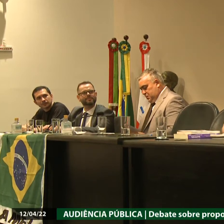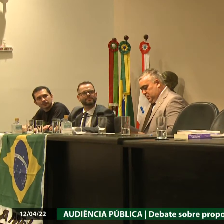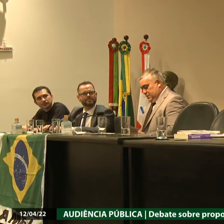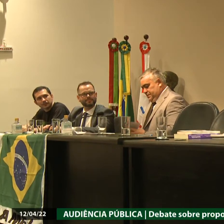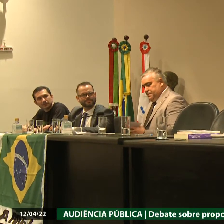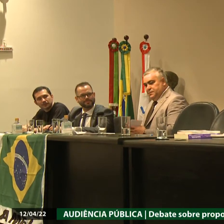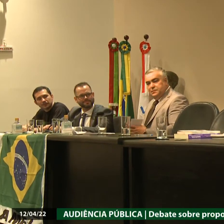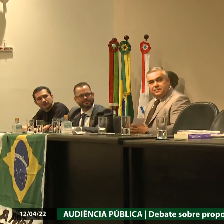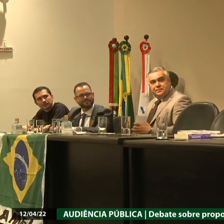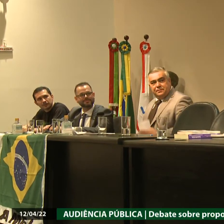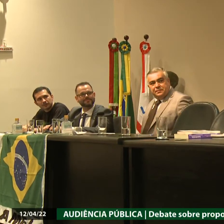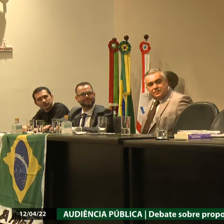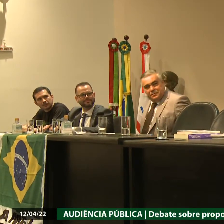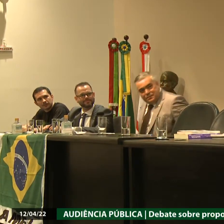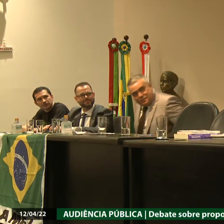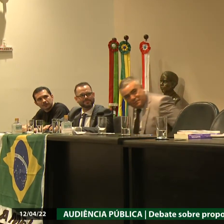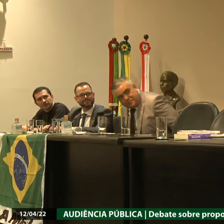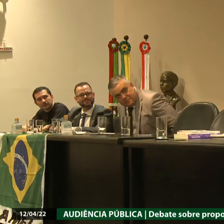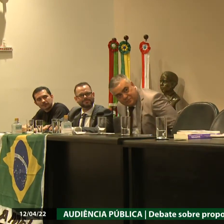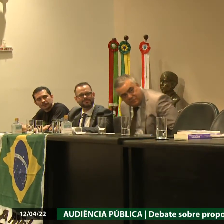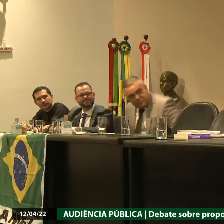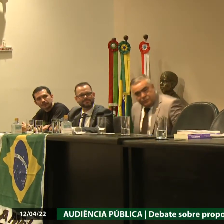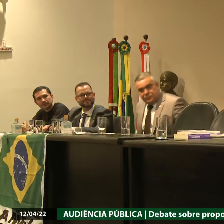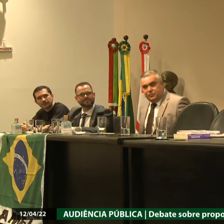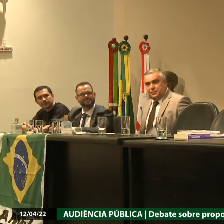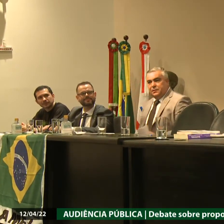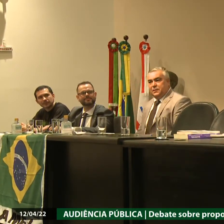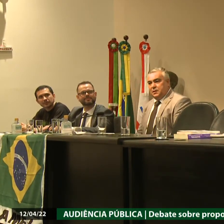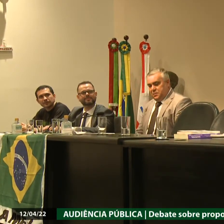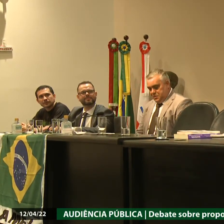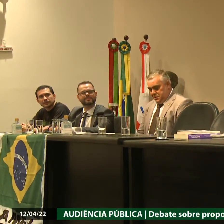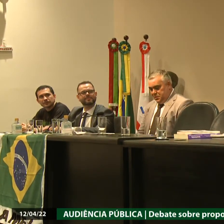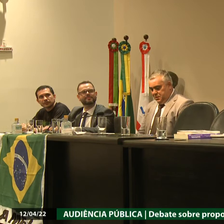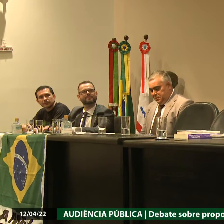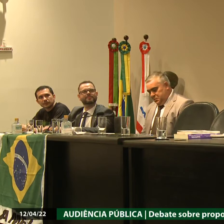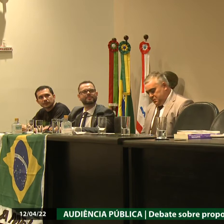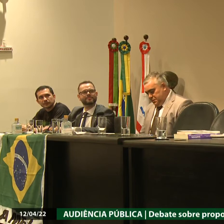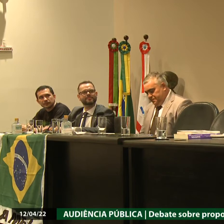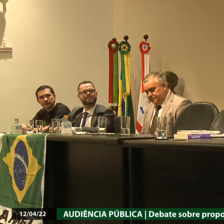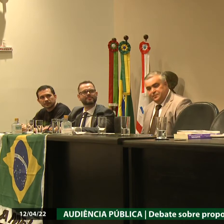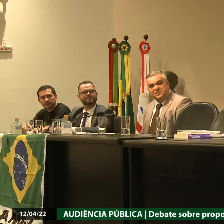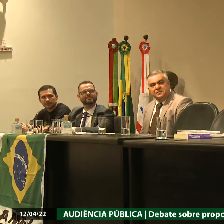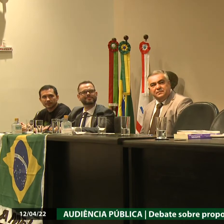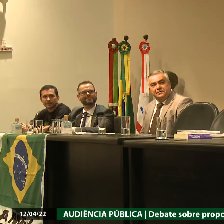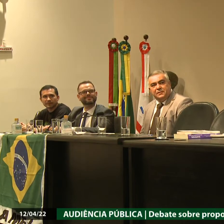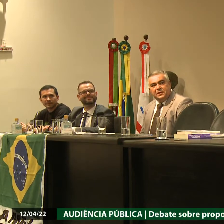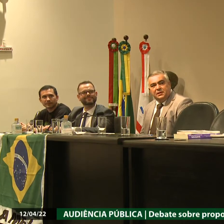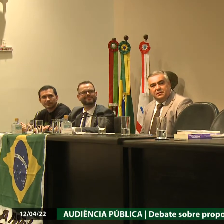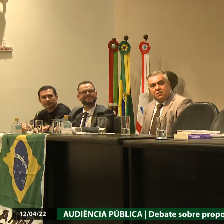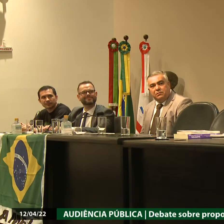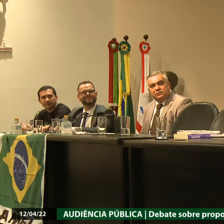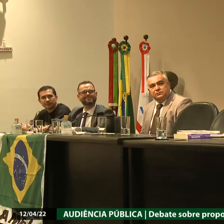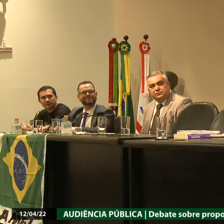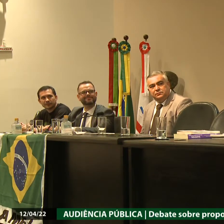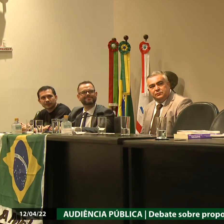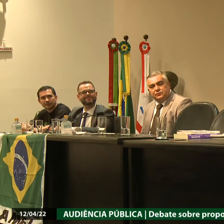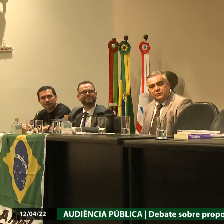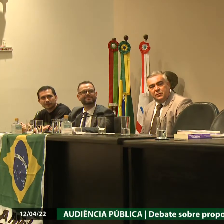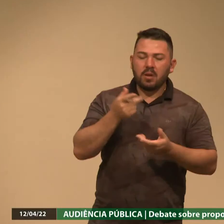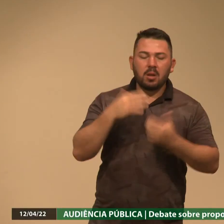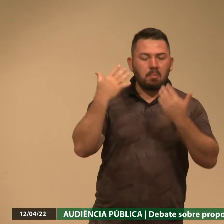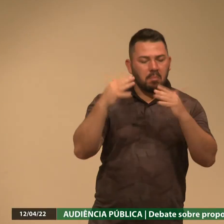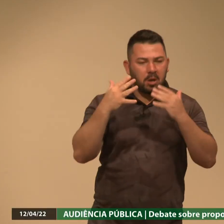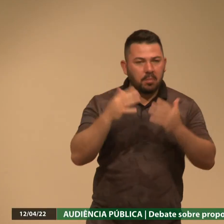as duas mulheres aqui a Zeni esposa do sargento e também a Júlia feliz pela tua excelente fala aqui tá